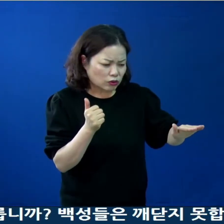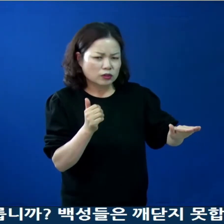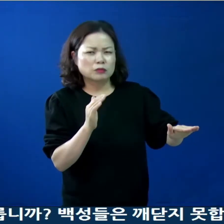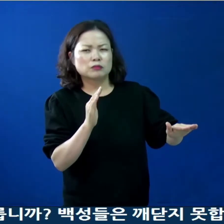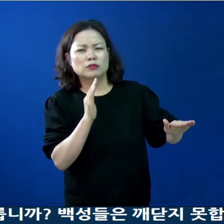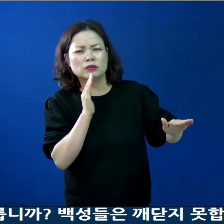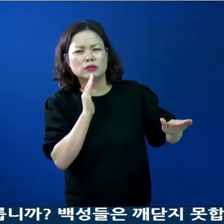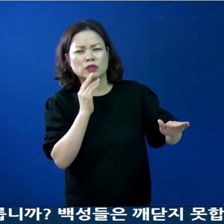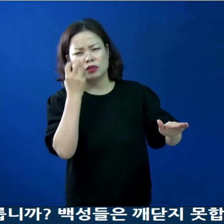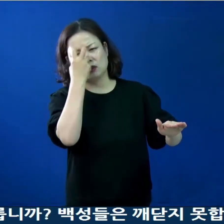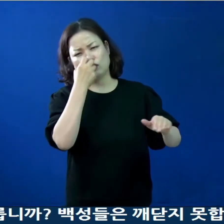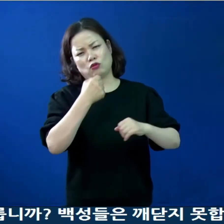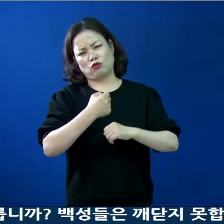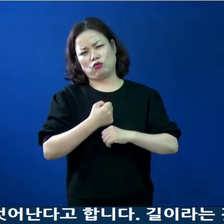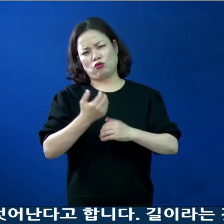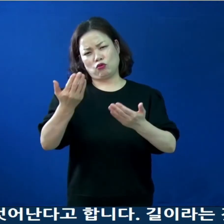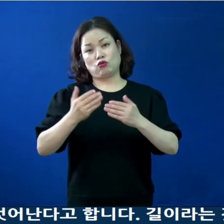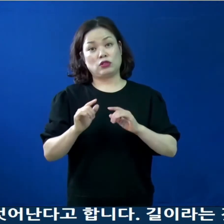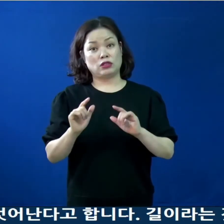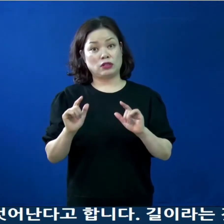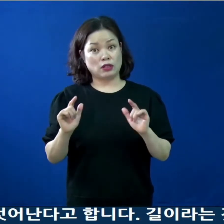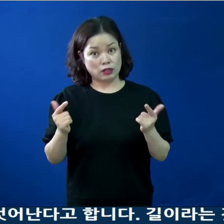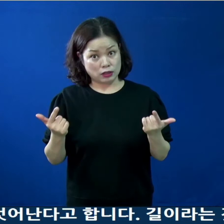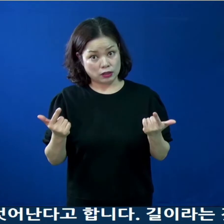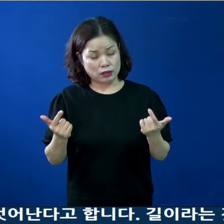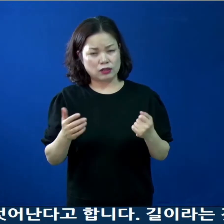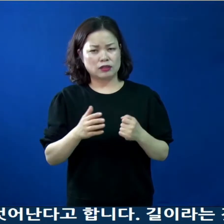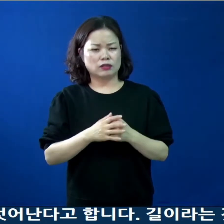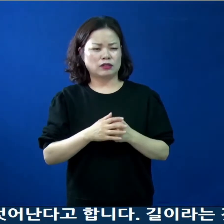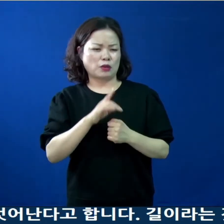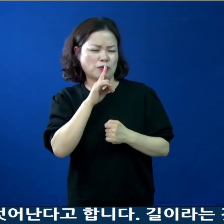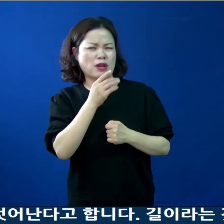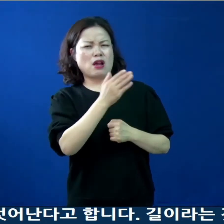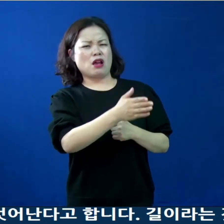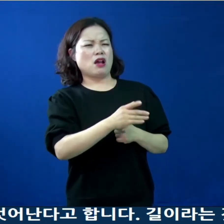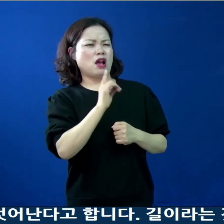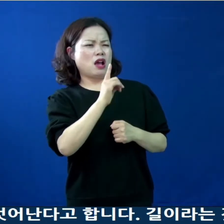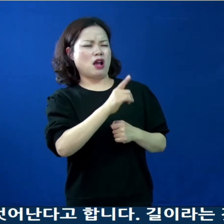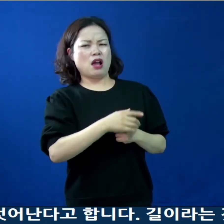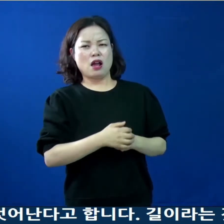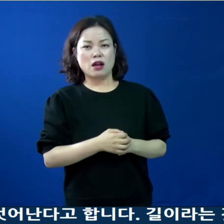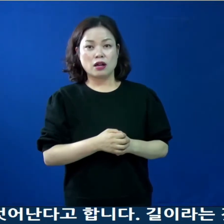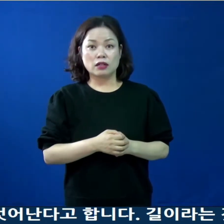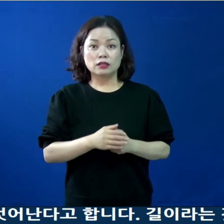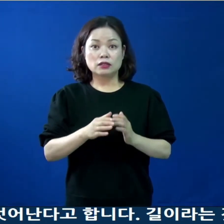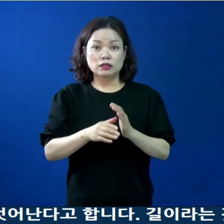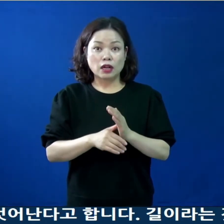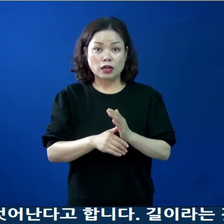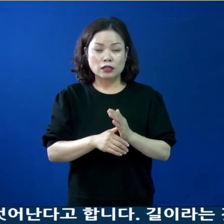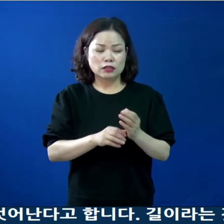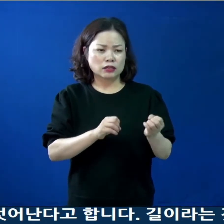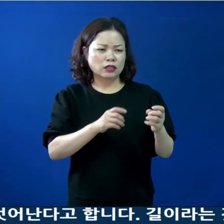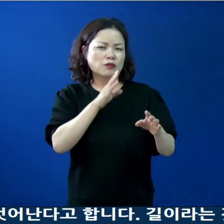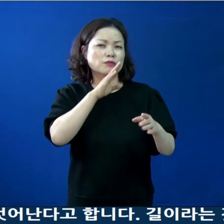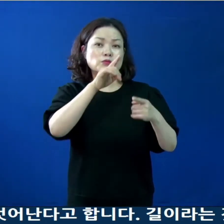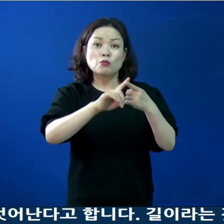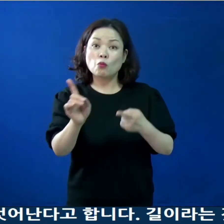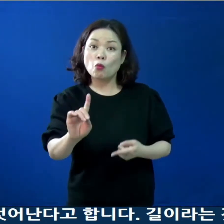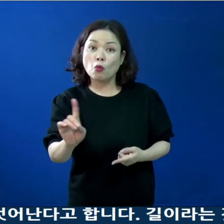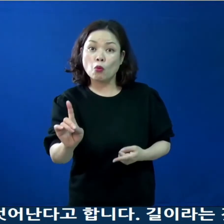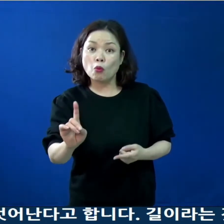권리를 지켜주시지도 않습니다 라고 지금 따지는 것이에요. 여기서 말하는 이제 정당한 권리란